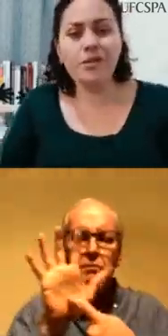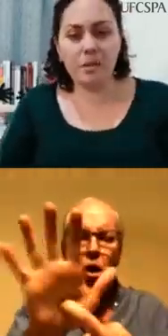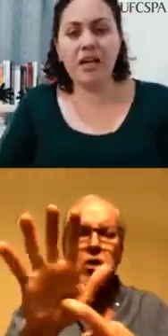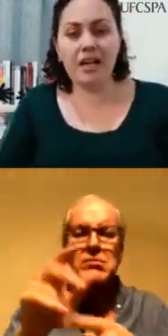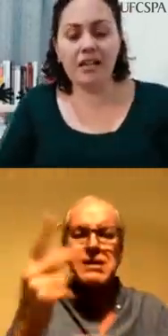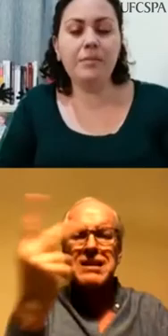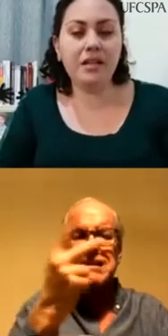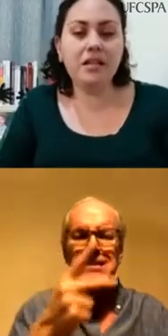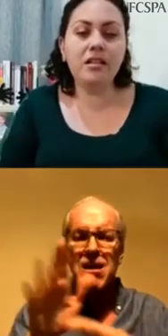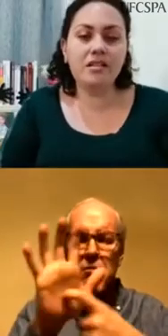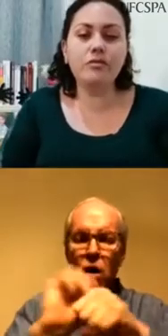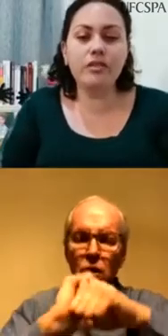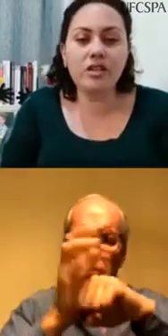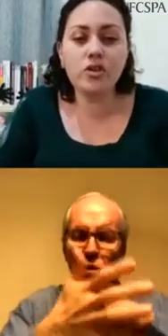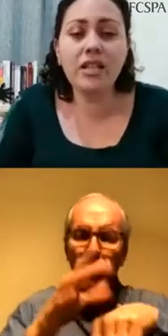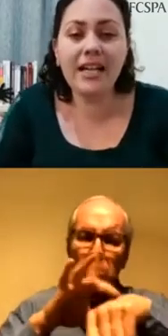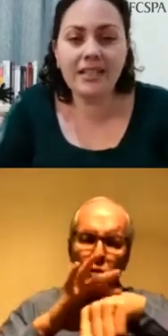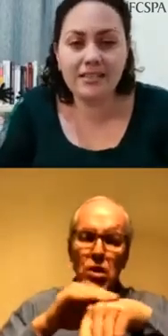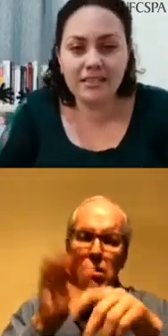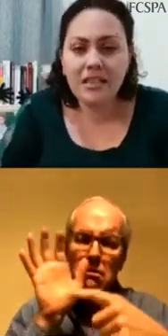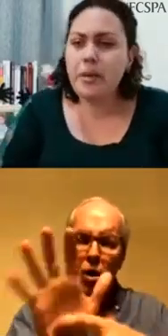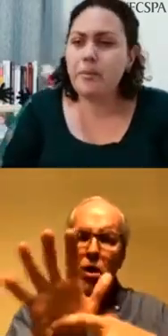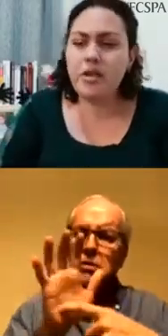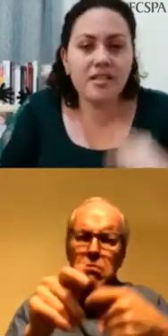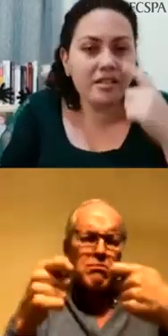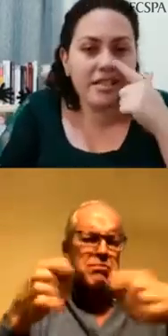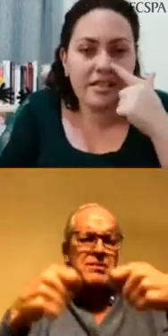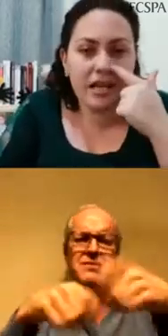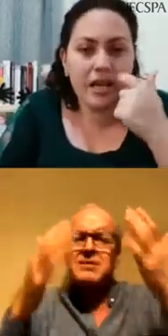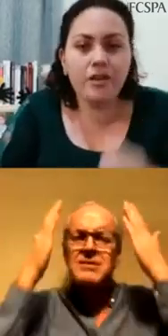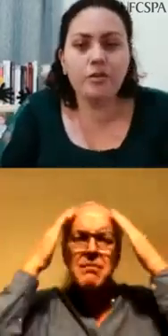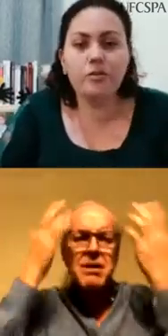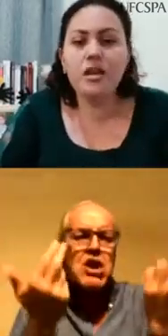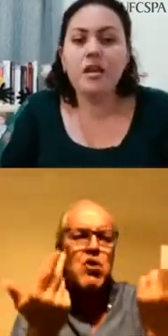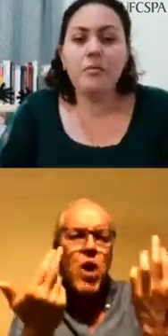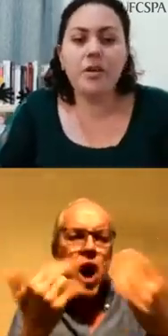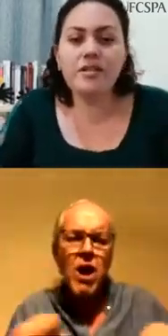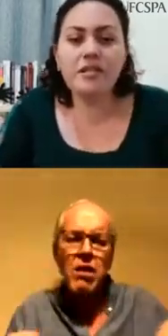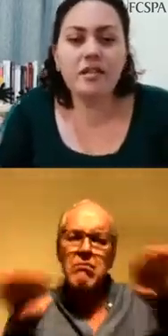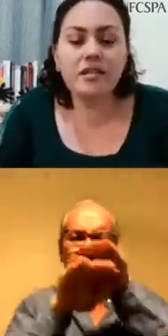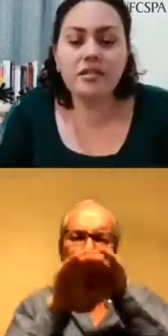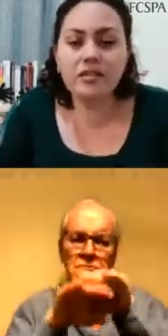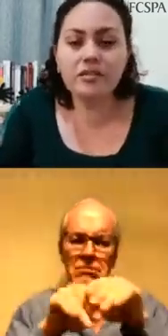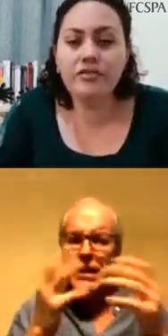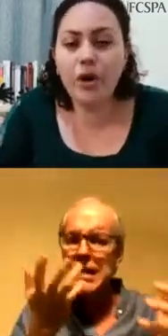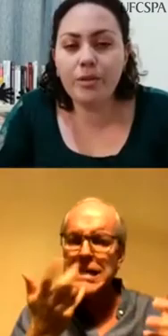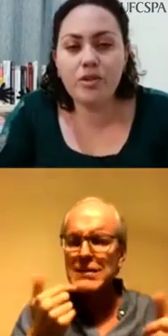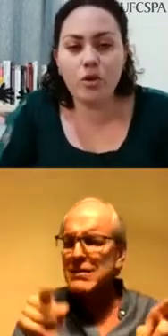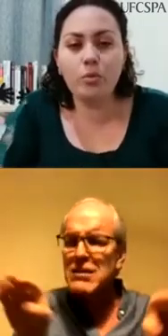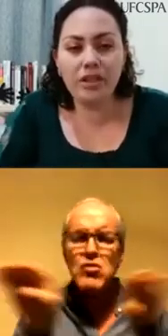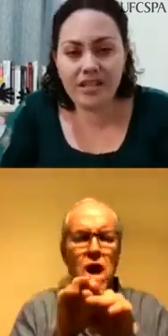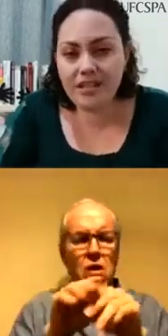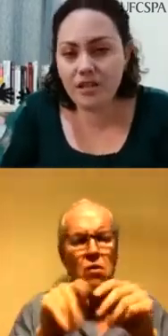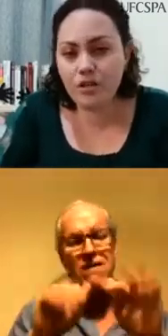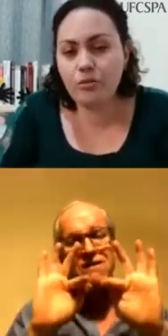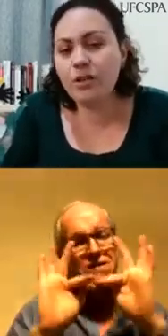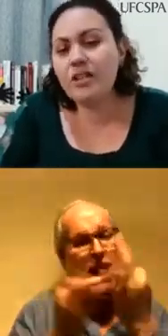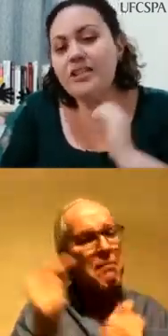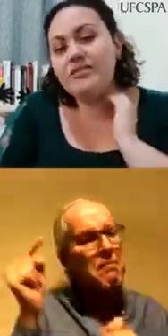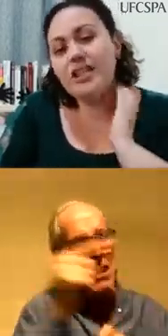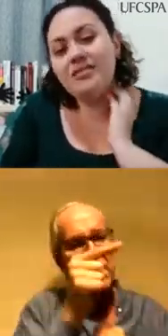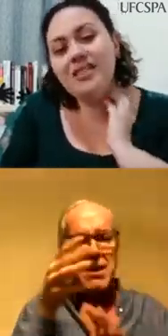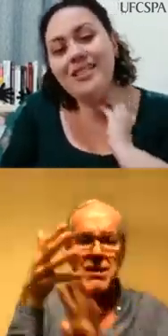necessário explicar, né, para que a criança não fique isolada. Mostra desenhos, mostra formas de